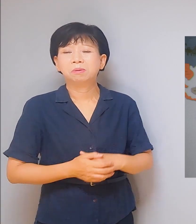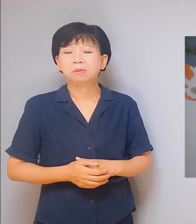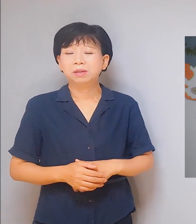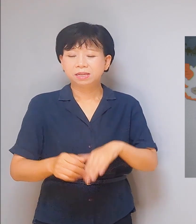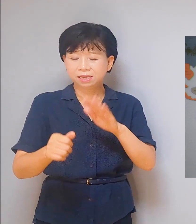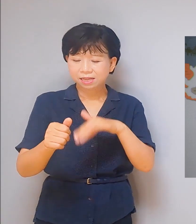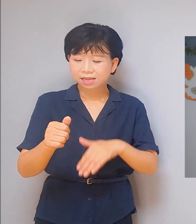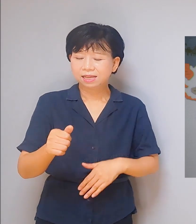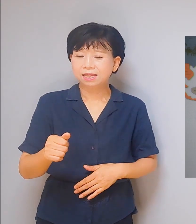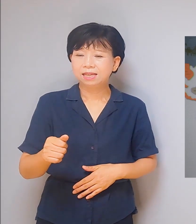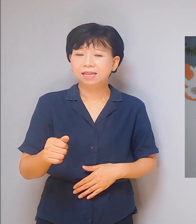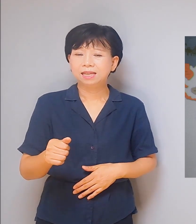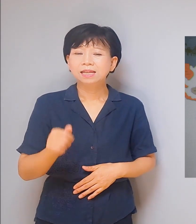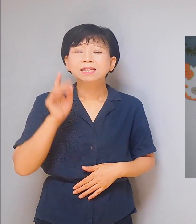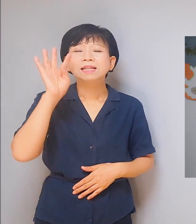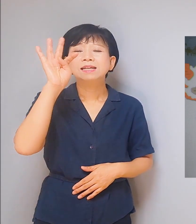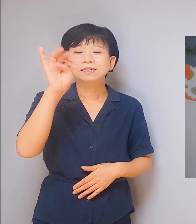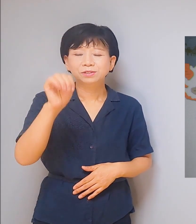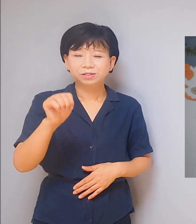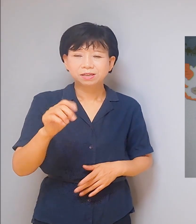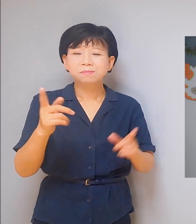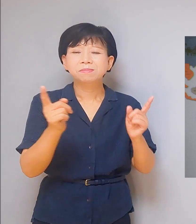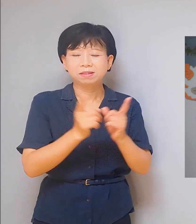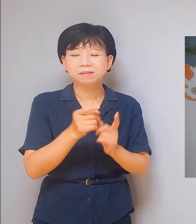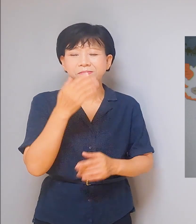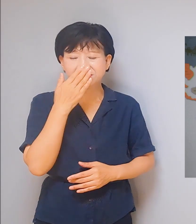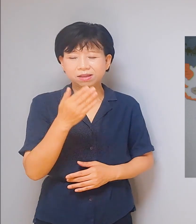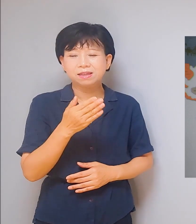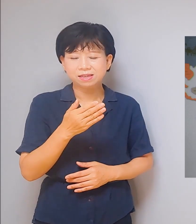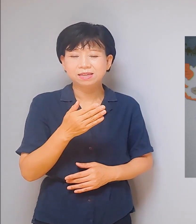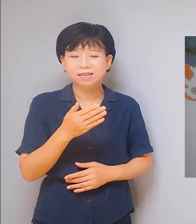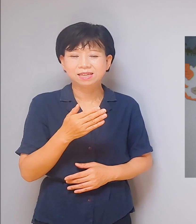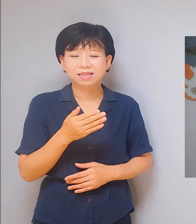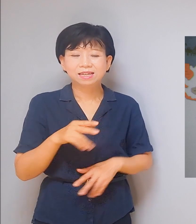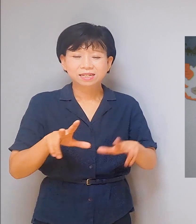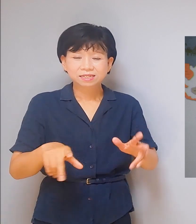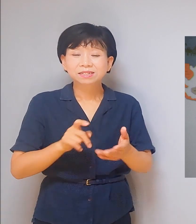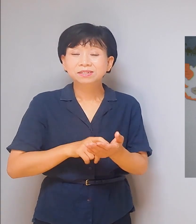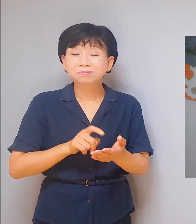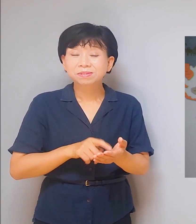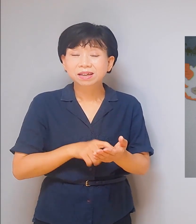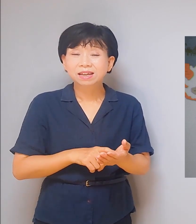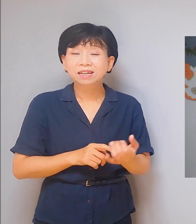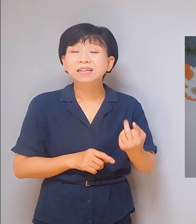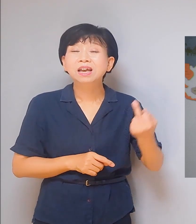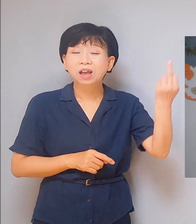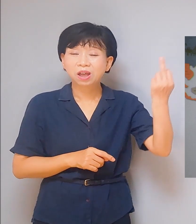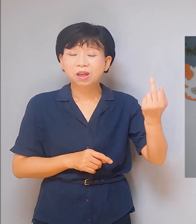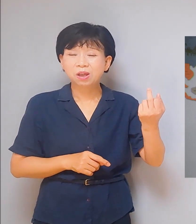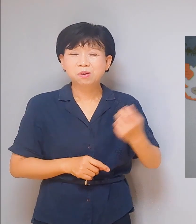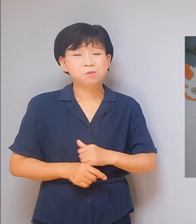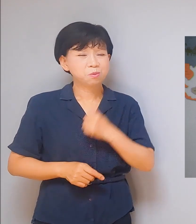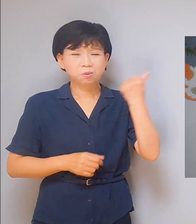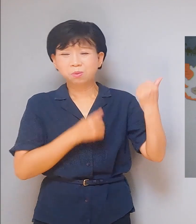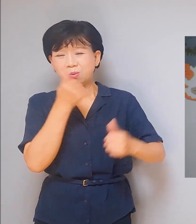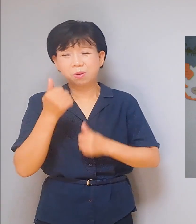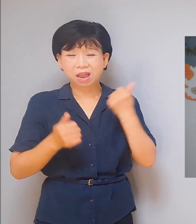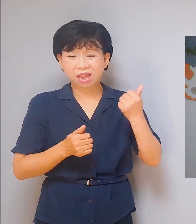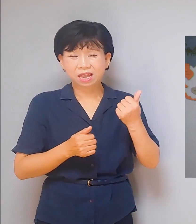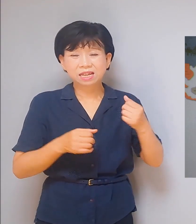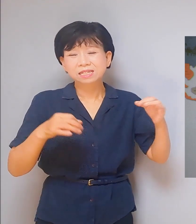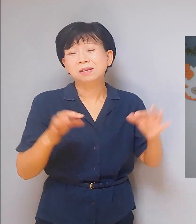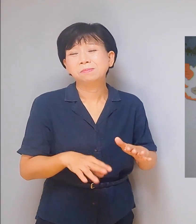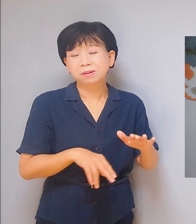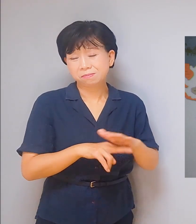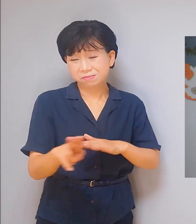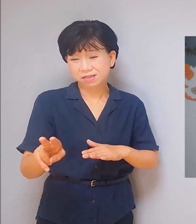얘야, 얼마 있다가 만날 수 있으니까 우선 네 형 쌍둥이 형이 화가 많이 나 있으니까 좀 잠시